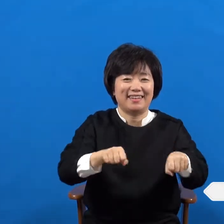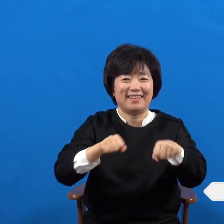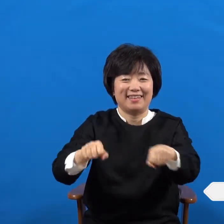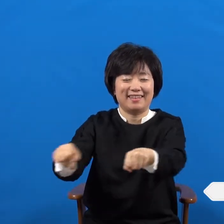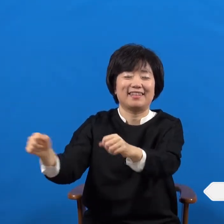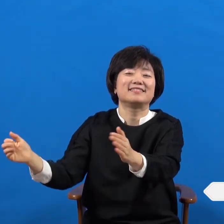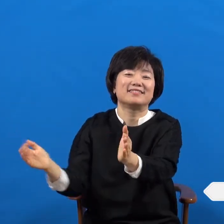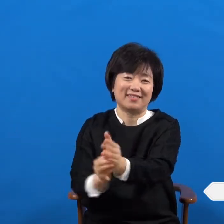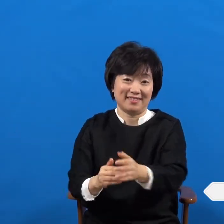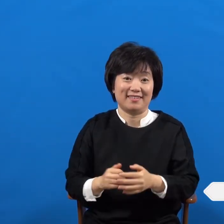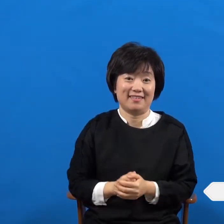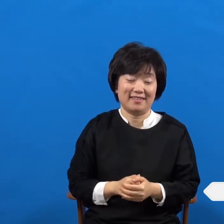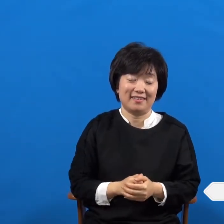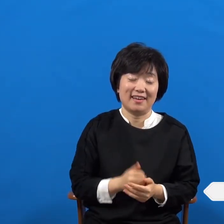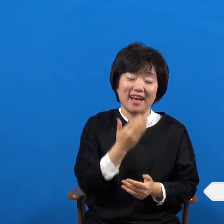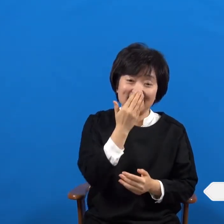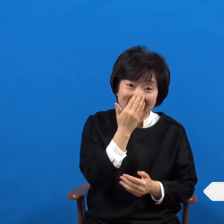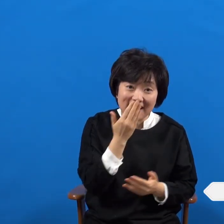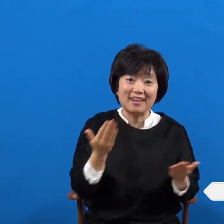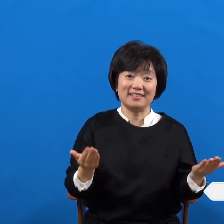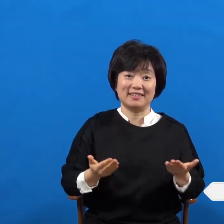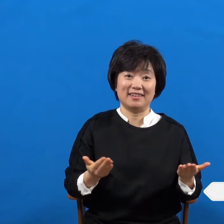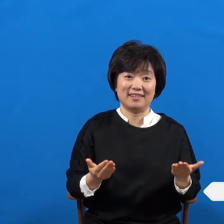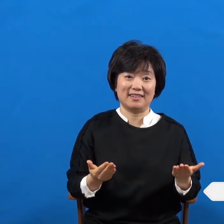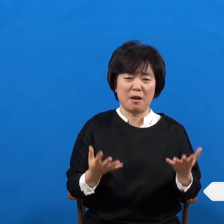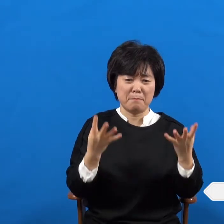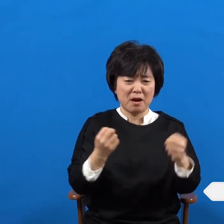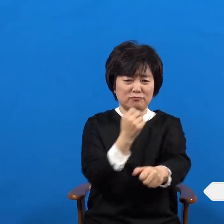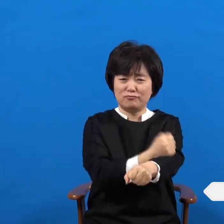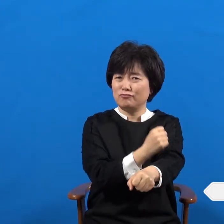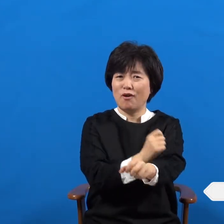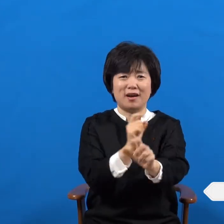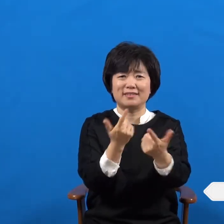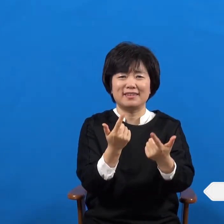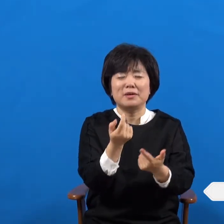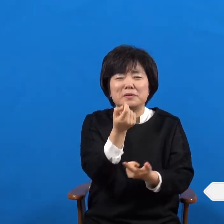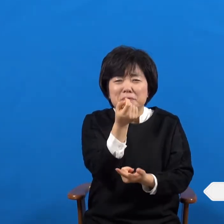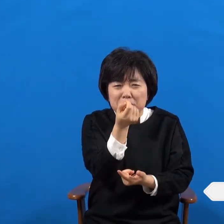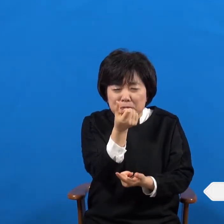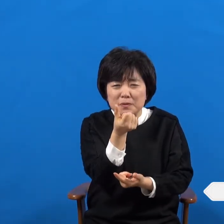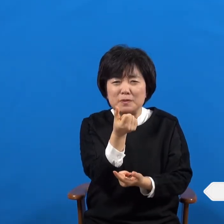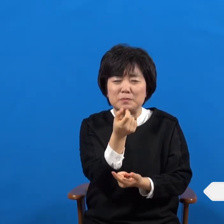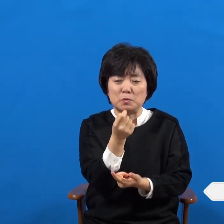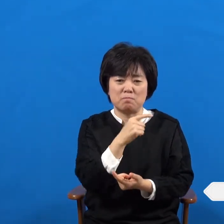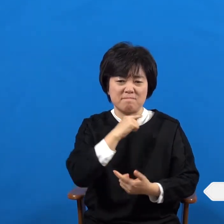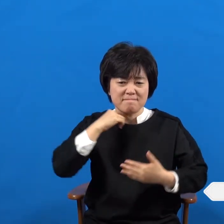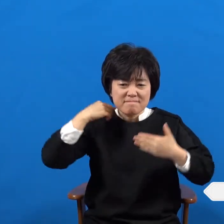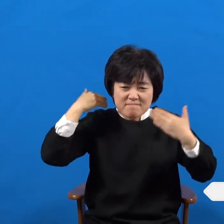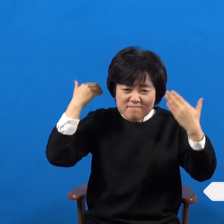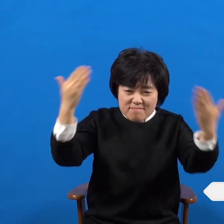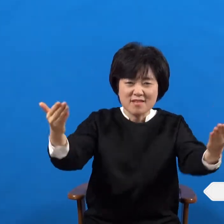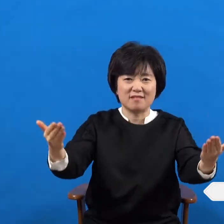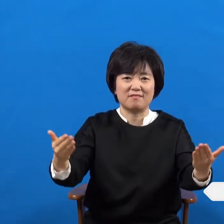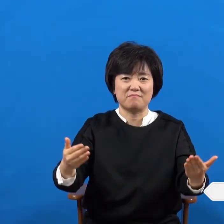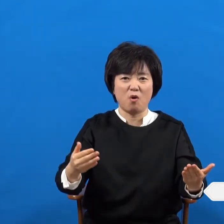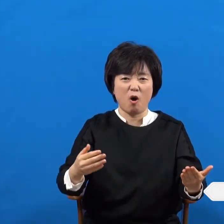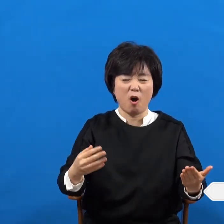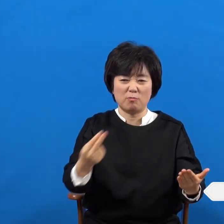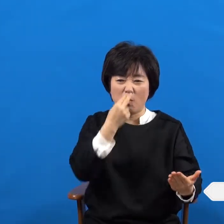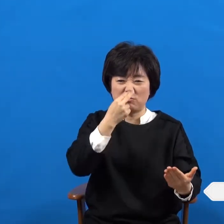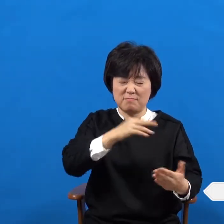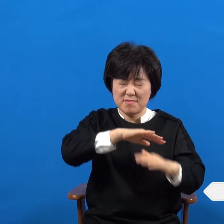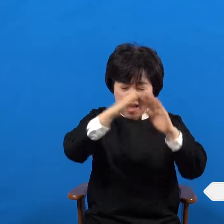착한 일, 많은 것 요구하지 않습니다. 살신성인 모든 걸 희생하는 얘기